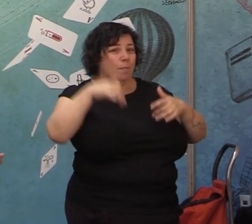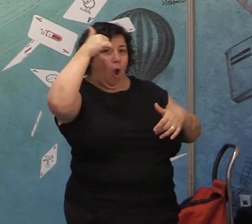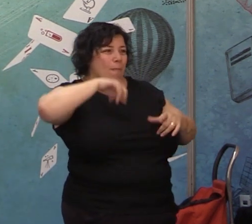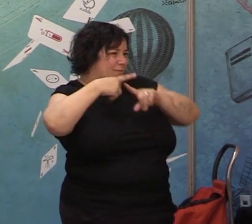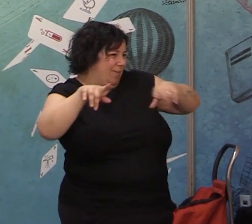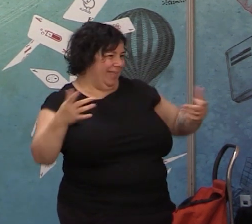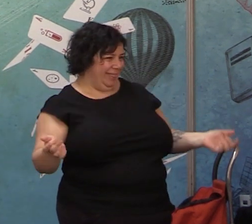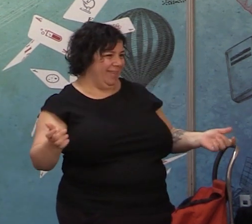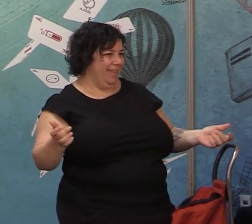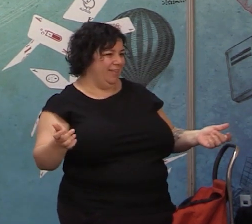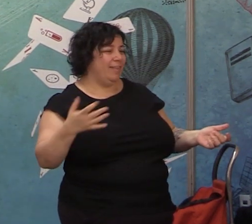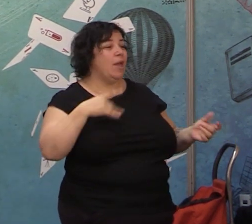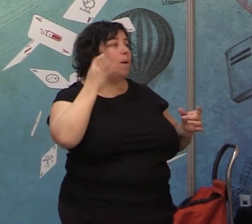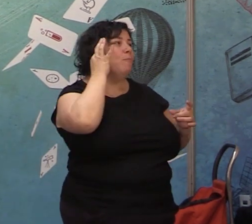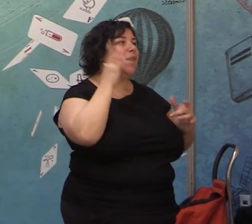hombres.